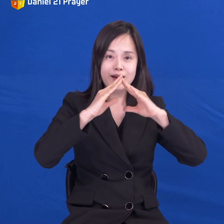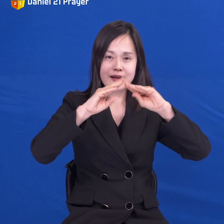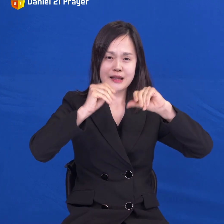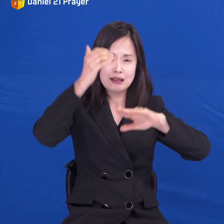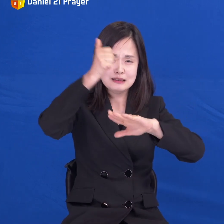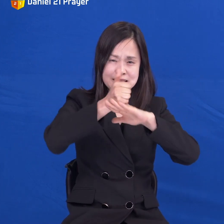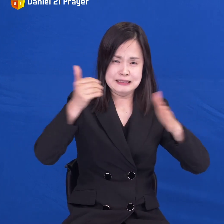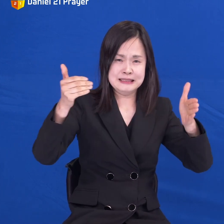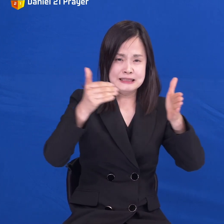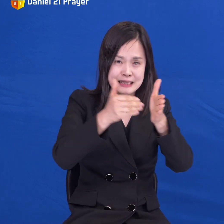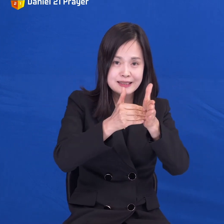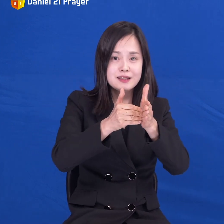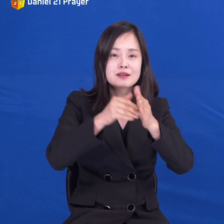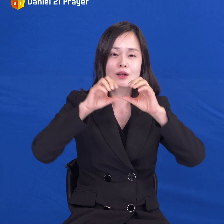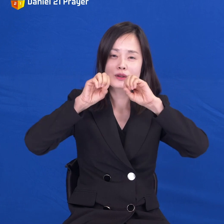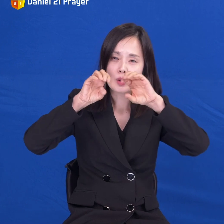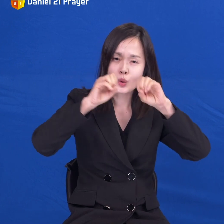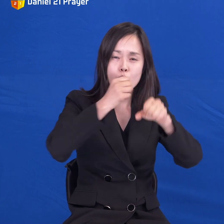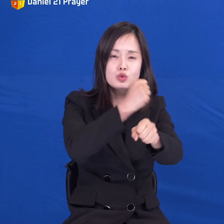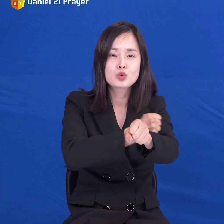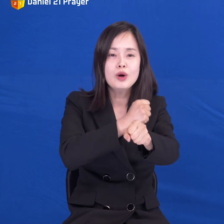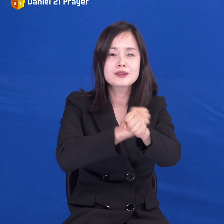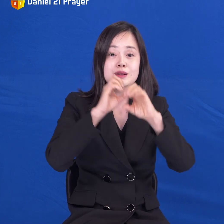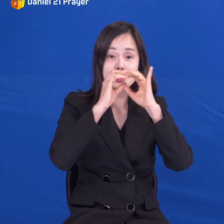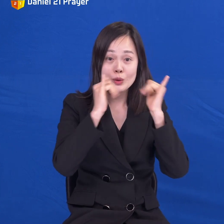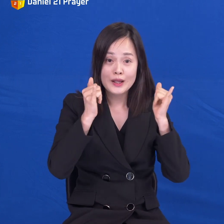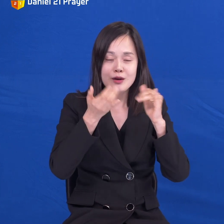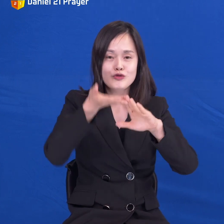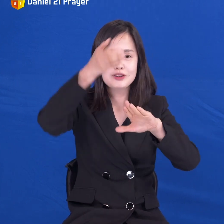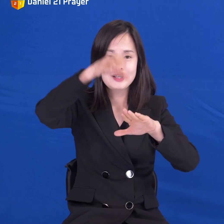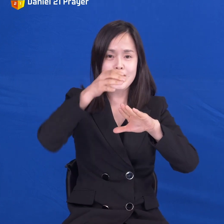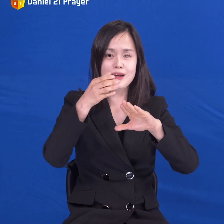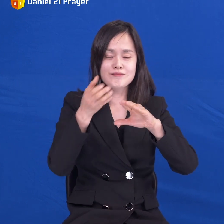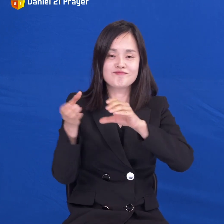우리 선교사님들 그 위에 충만하시길 바라겠습니다.